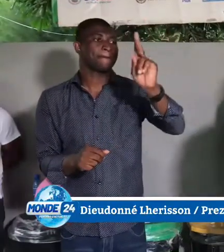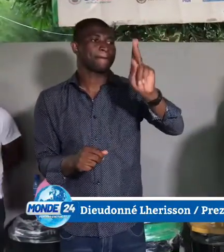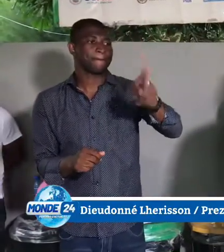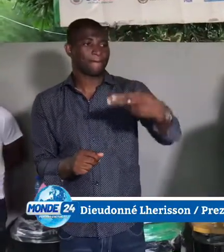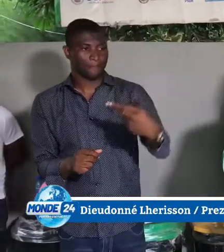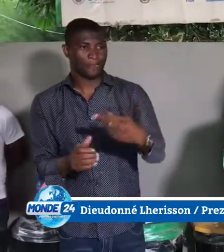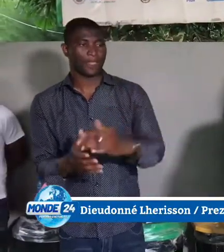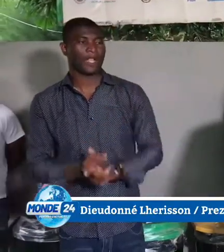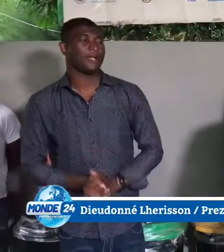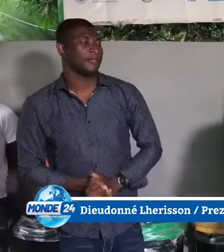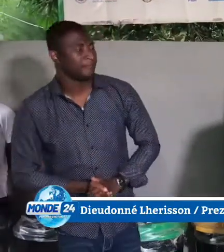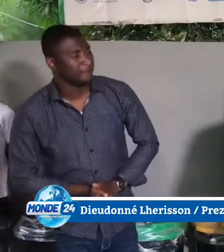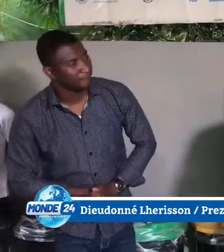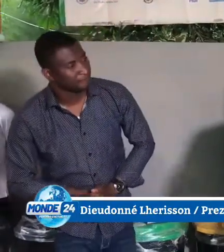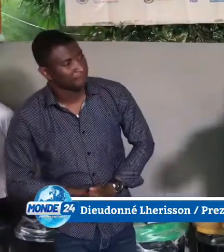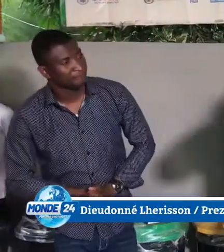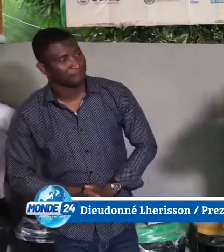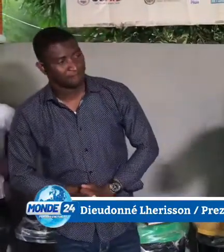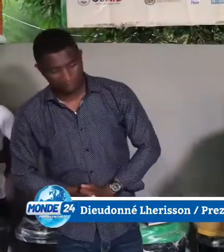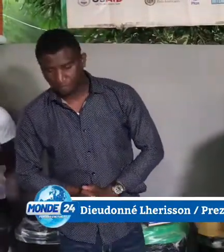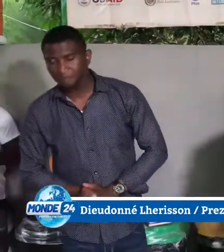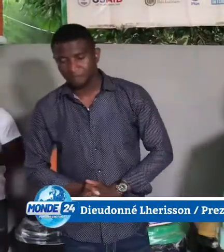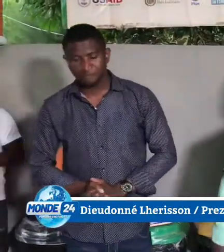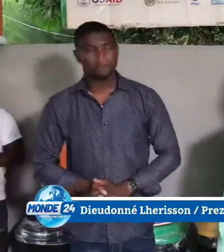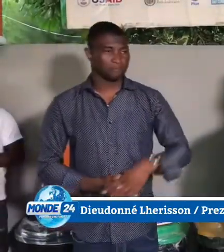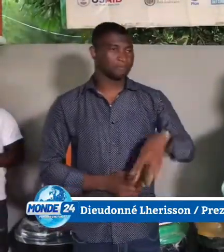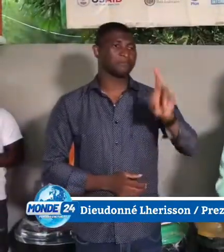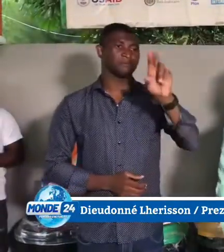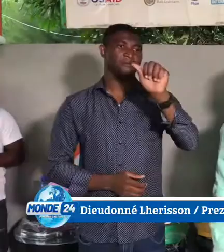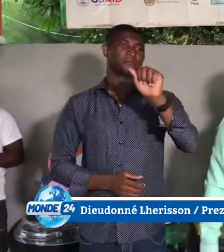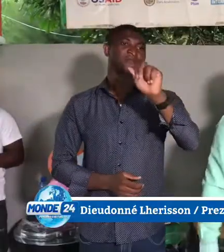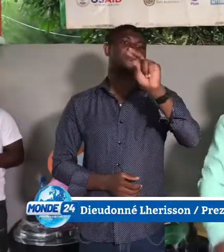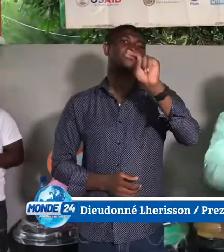défendre intégration mon handicapé.